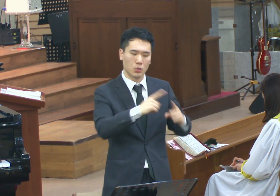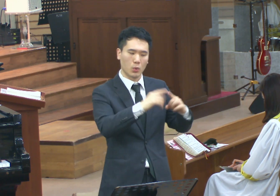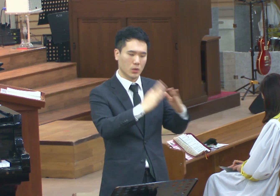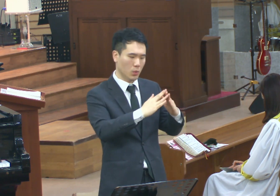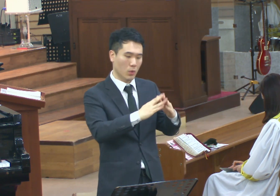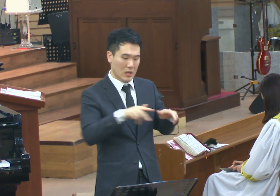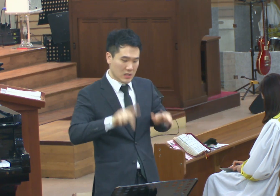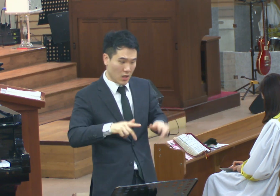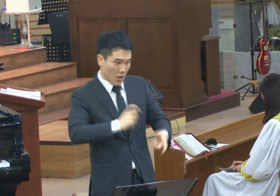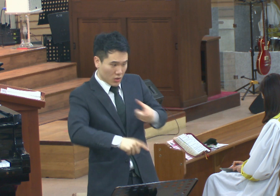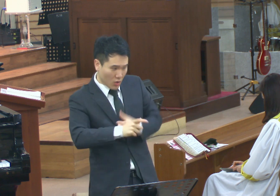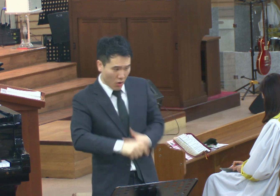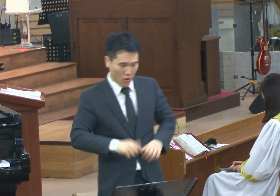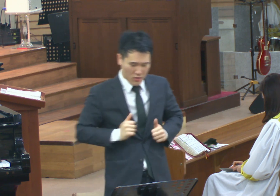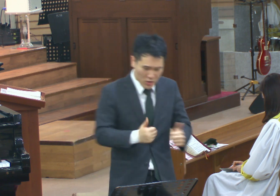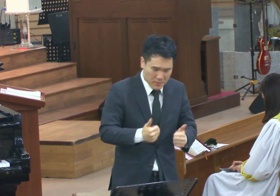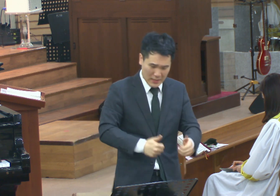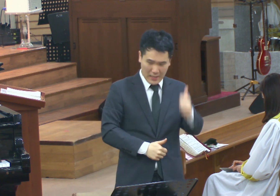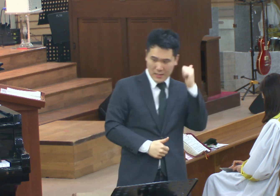그 카드밖에 없는 교회들이 얼마나 많냐는 거예요.